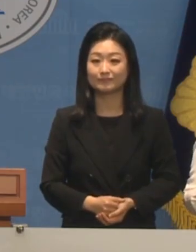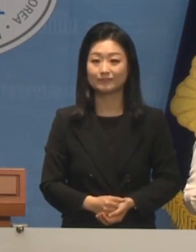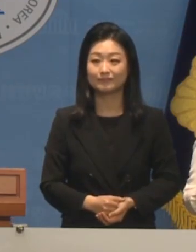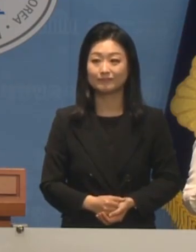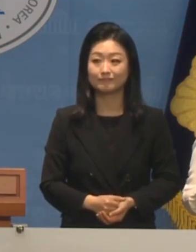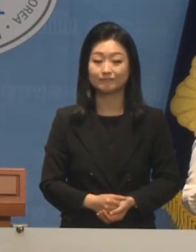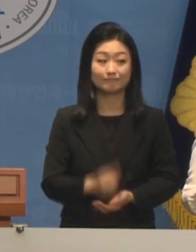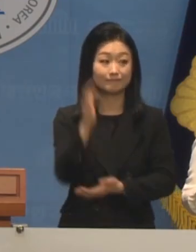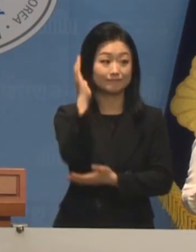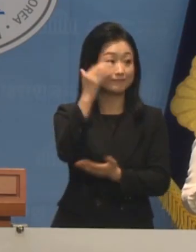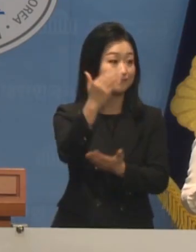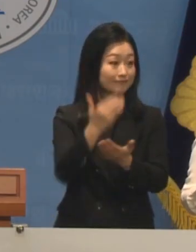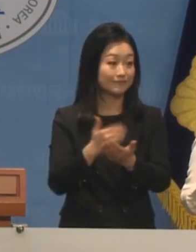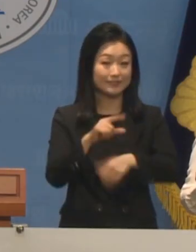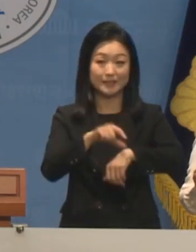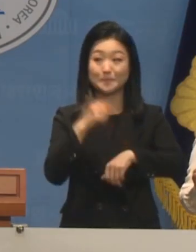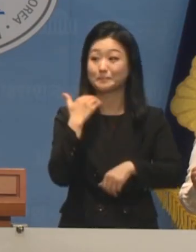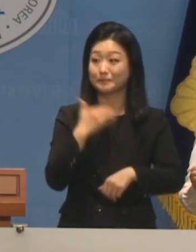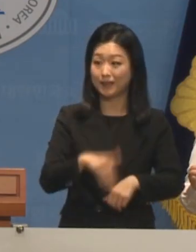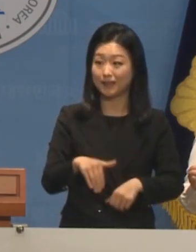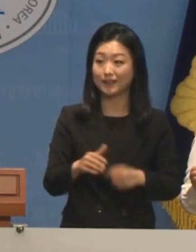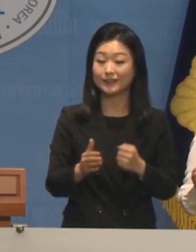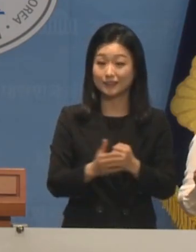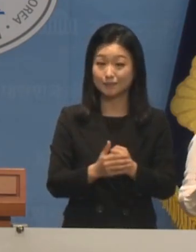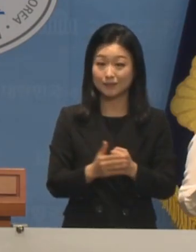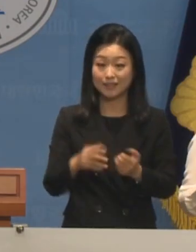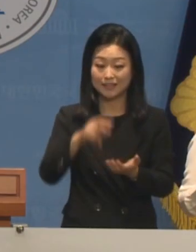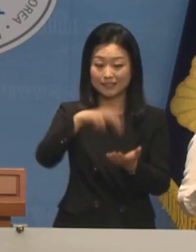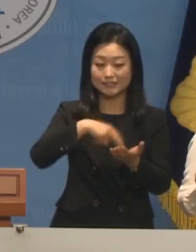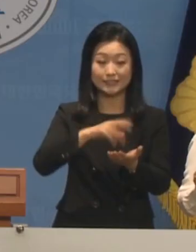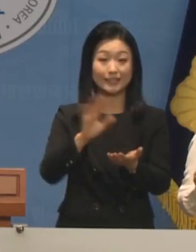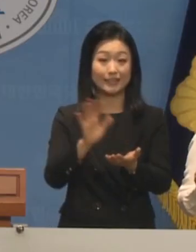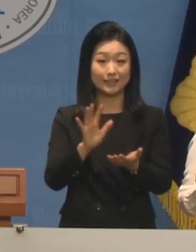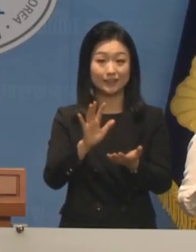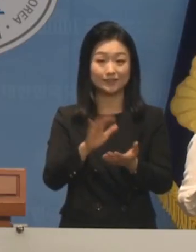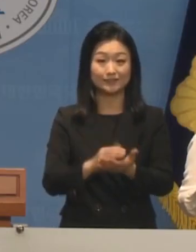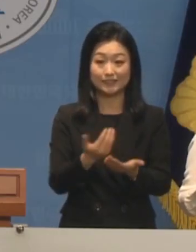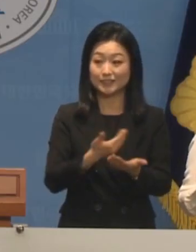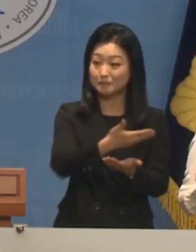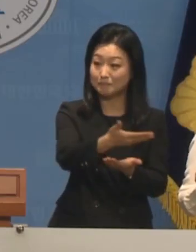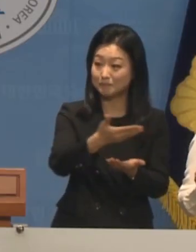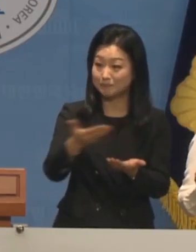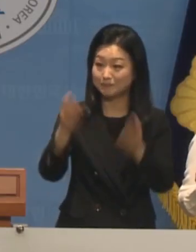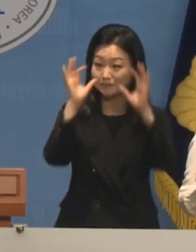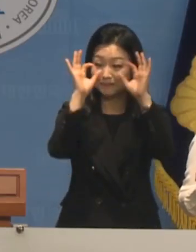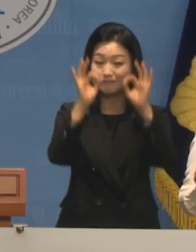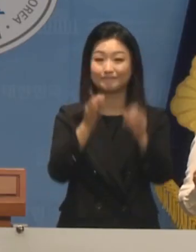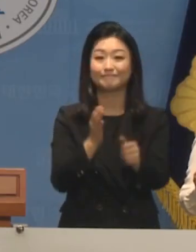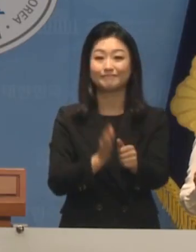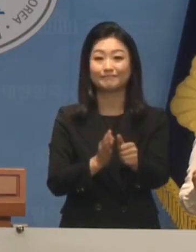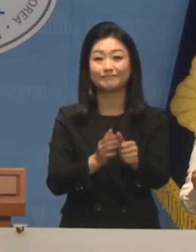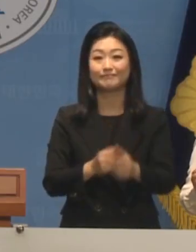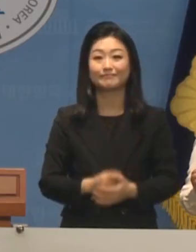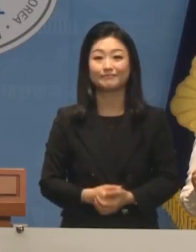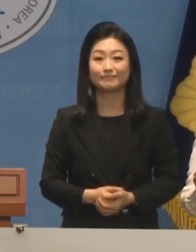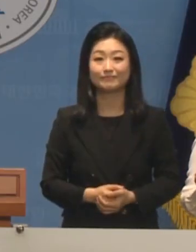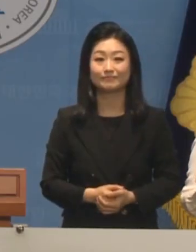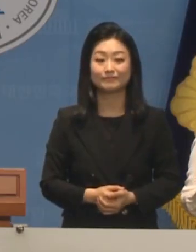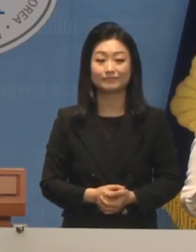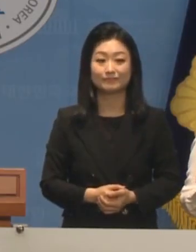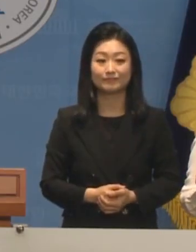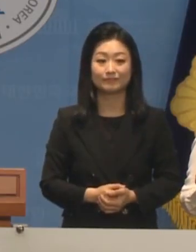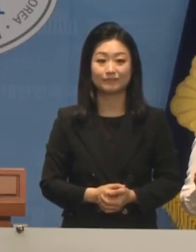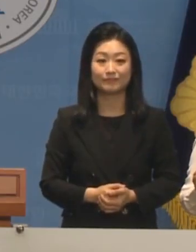이상입니다는 시간 관계 따로지 않도록하고 사 포자로 참고해 주시면 좋겠습니다